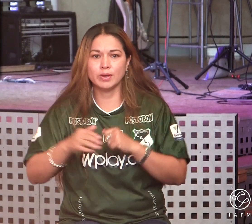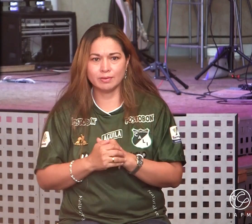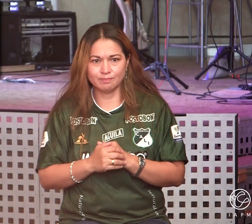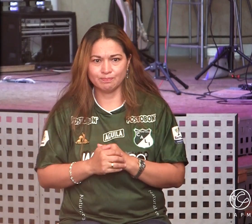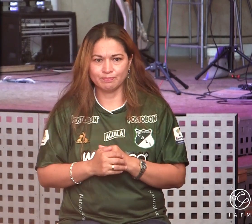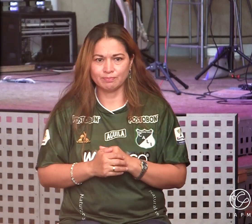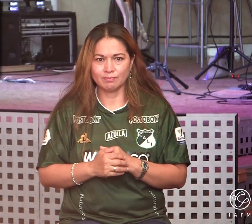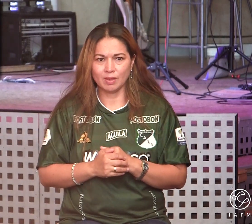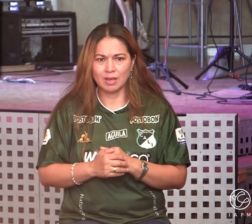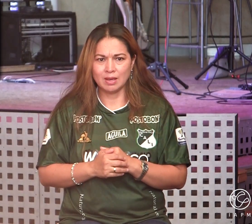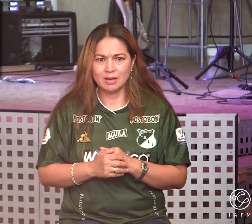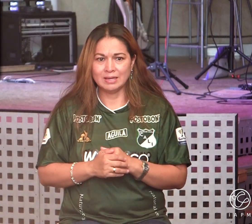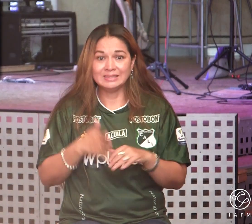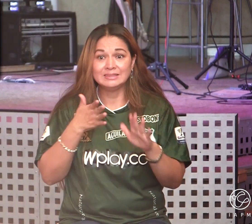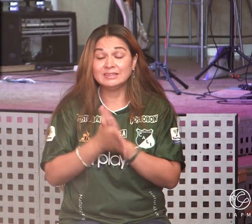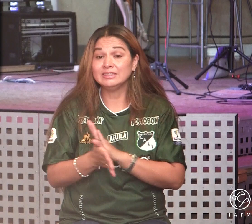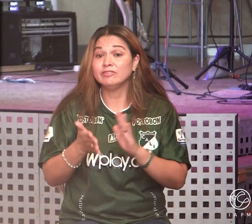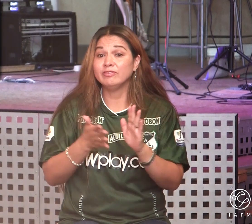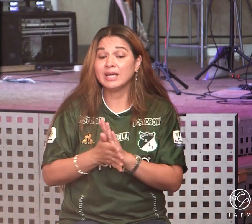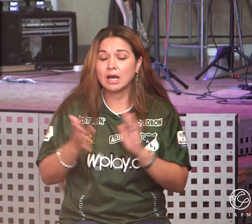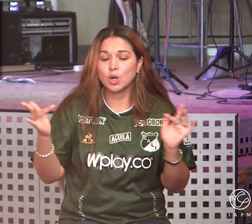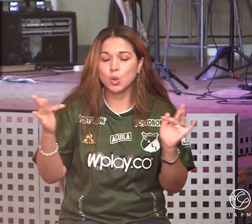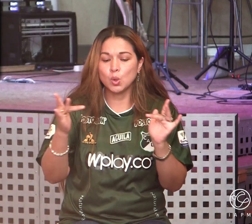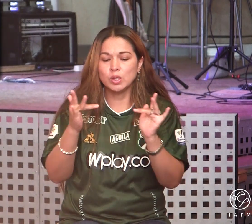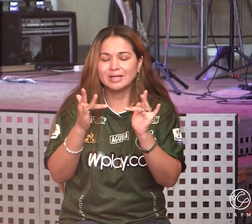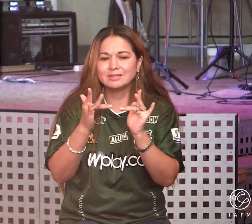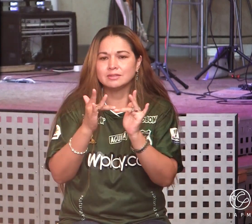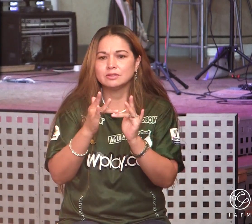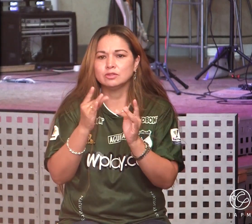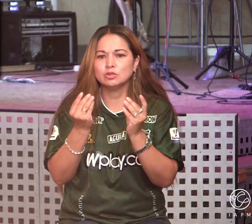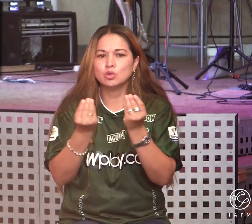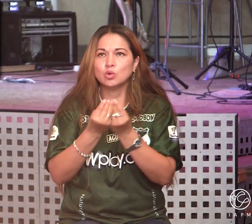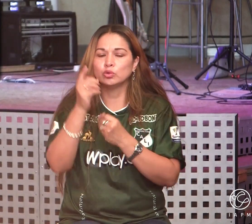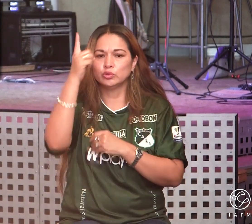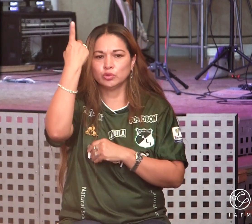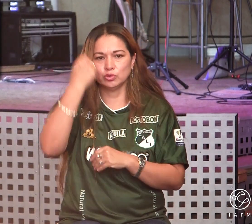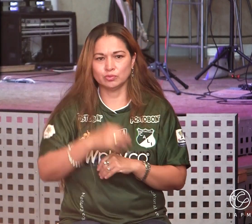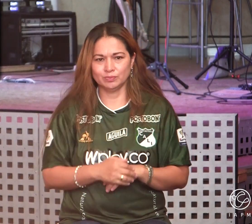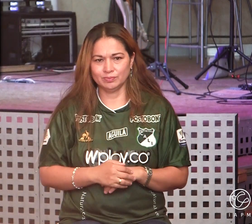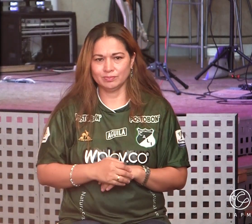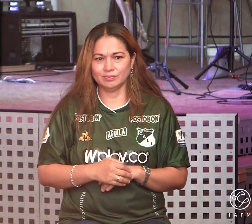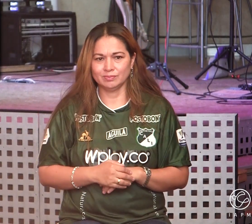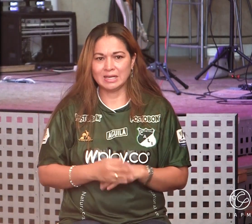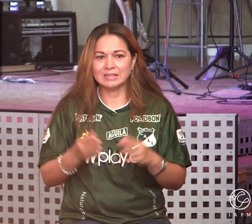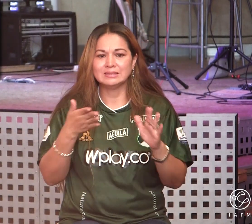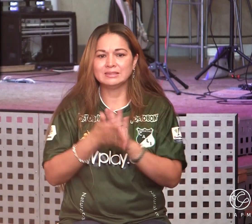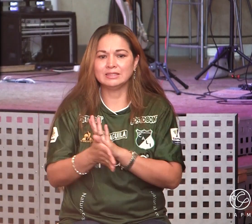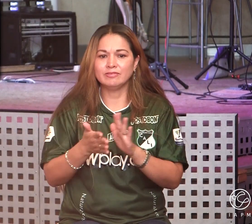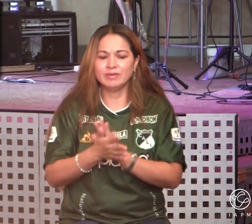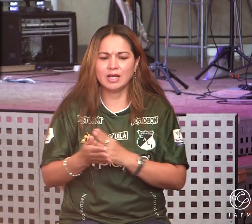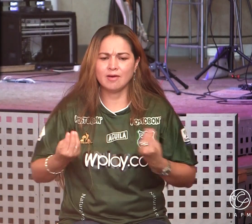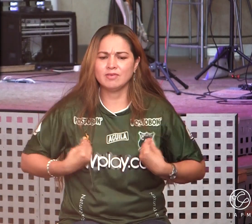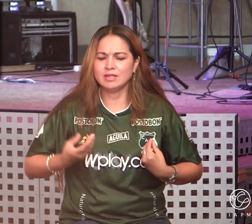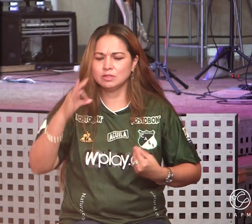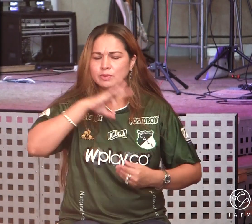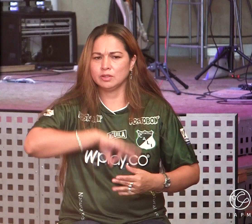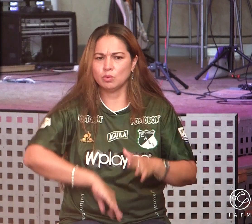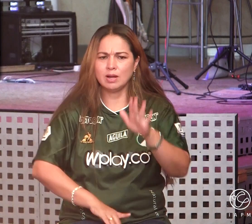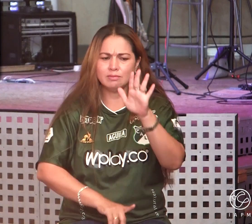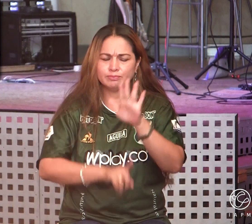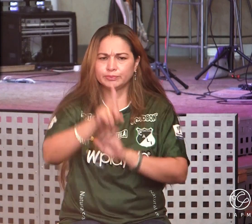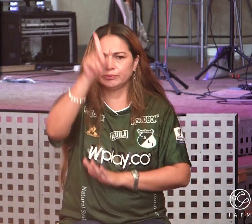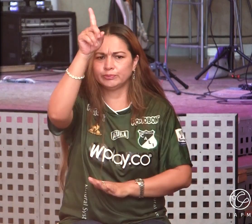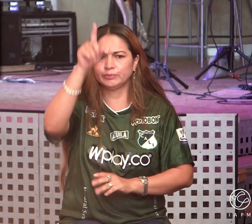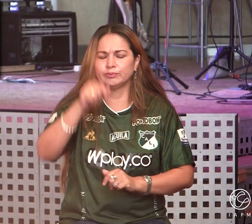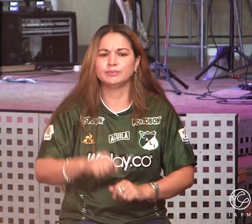de dependencia, de conexión con Dios, de aumento, de crecimiento. Por eso, una de las campañas que hacemos en